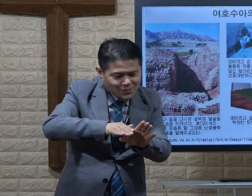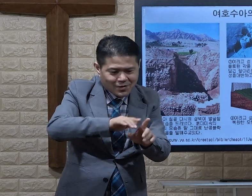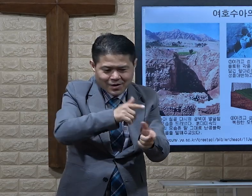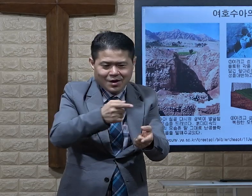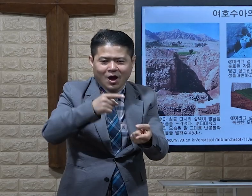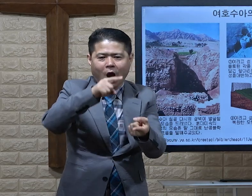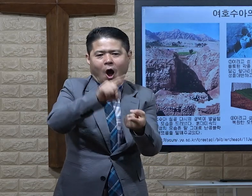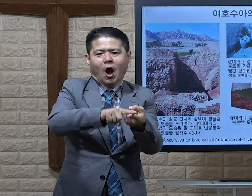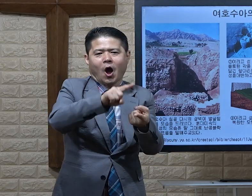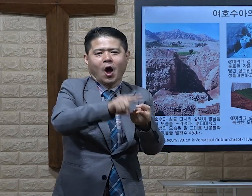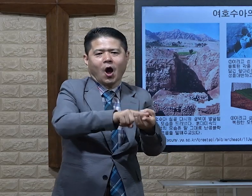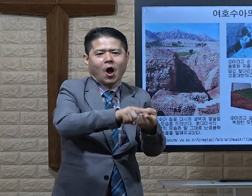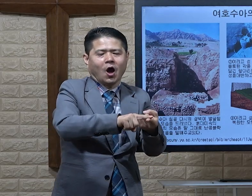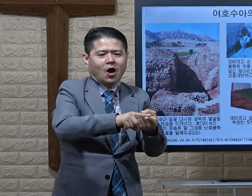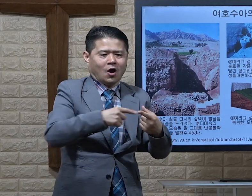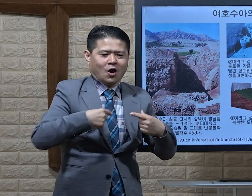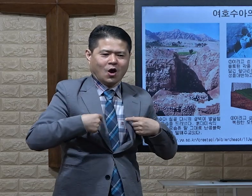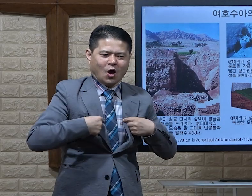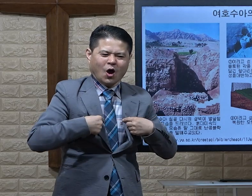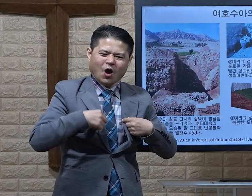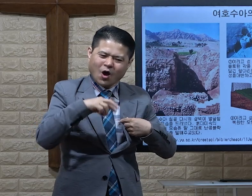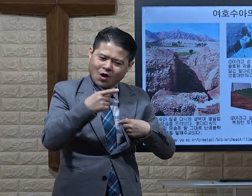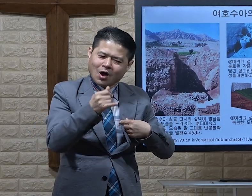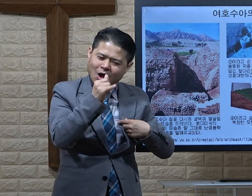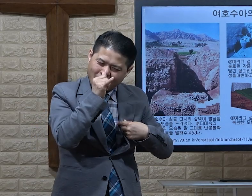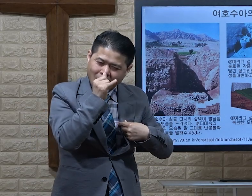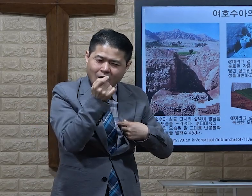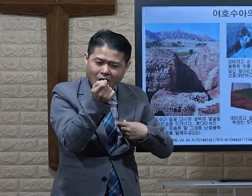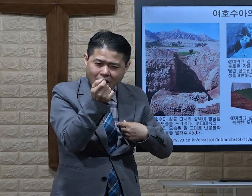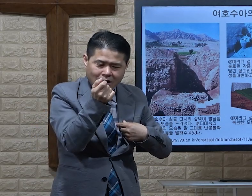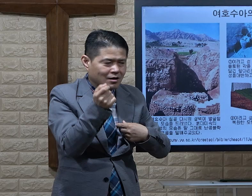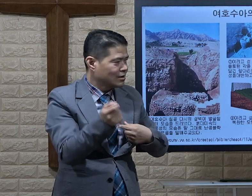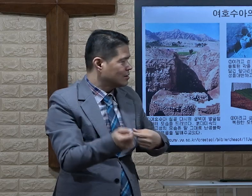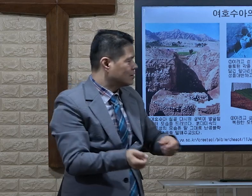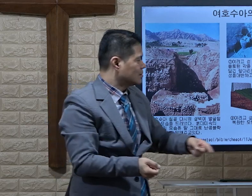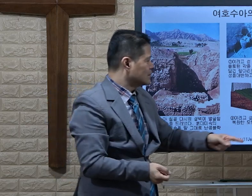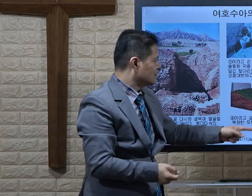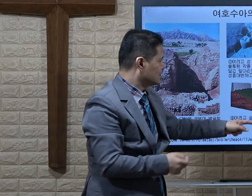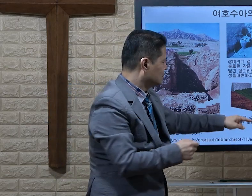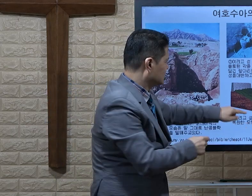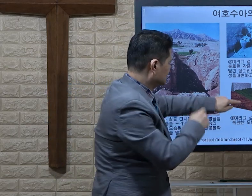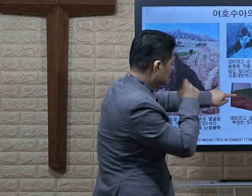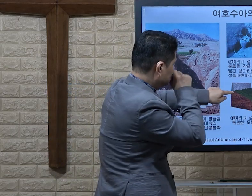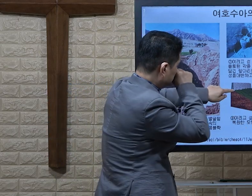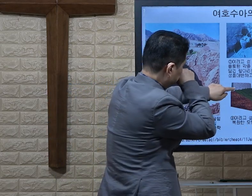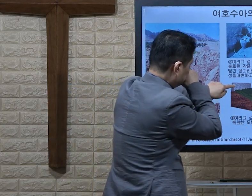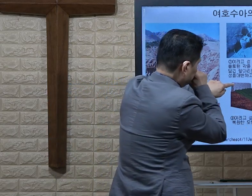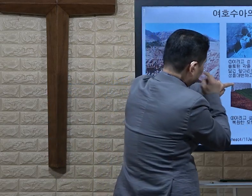여러 이 제품들이 많이 있었습니다.